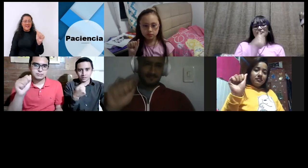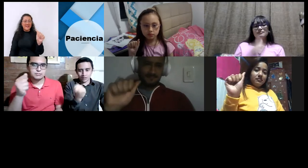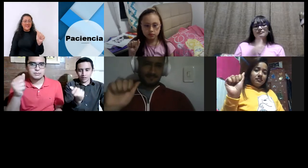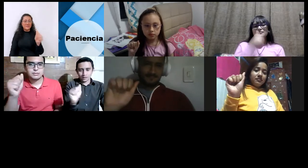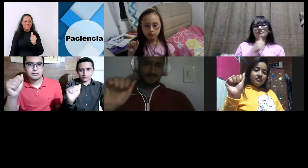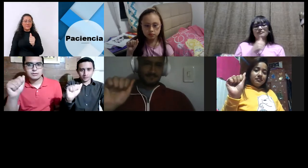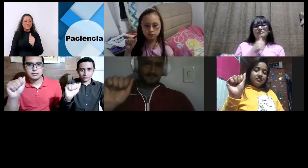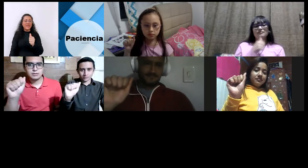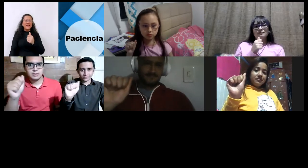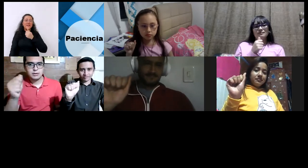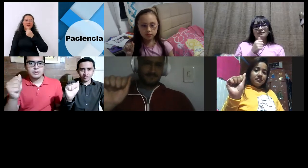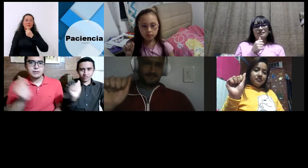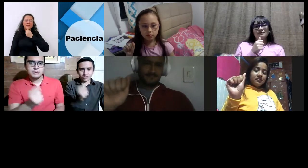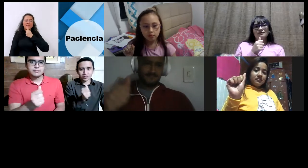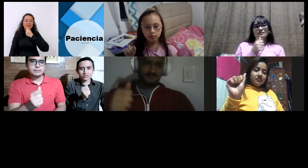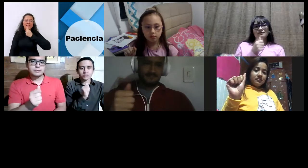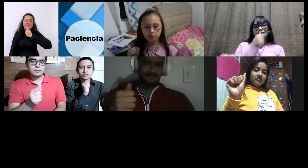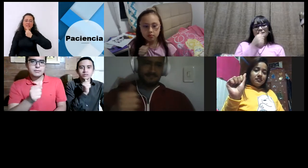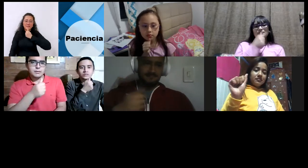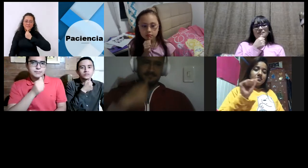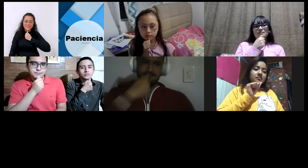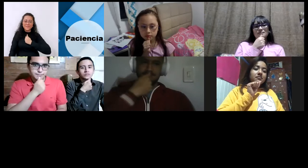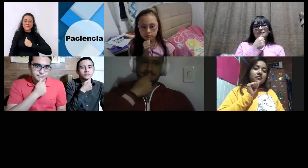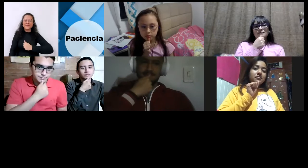A, y viene acá así.